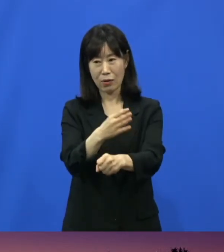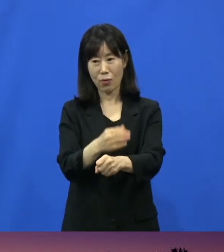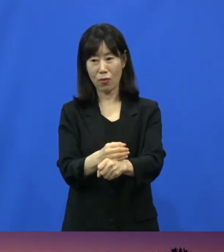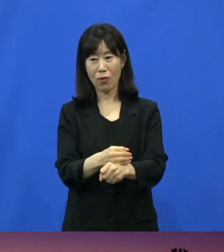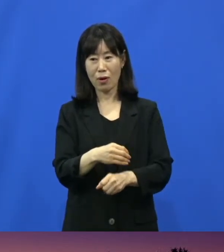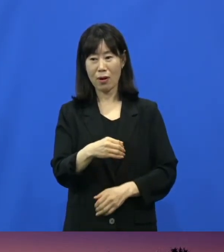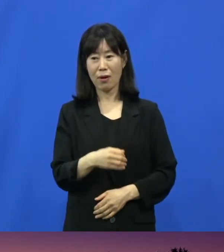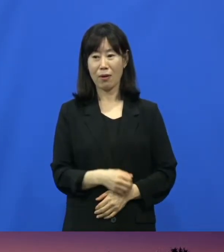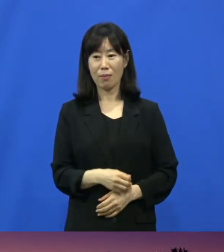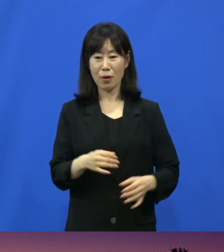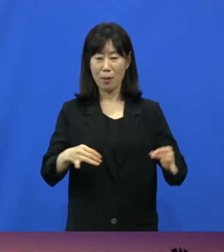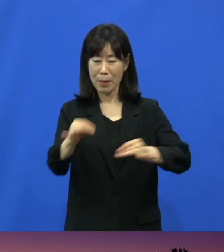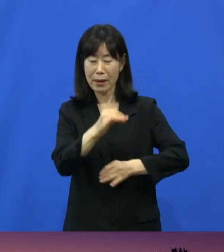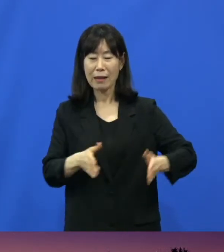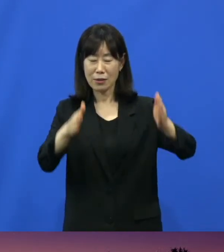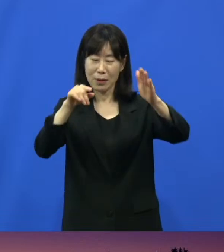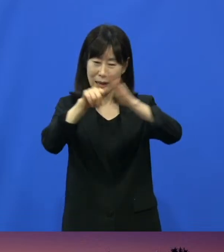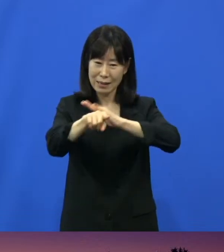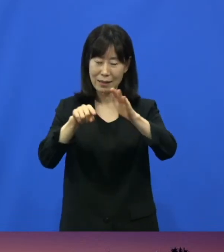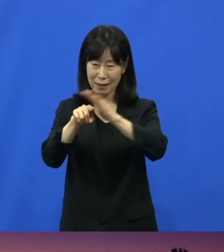막 긁어오는 거.